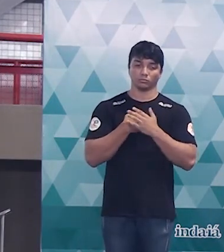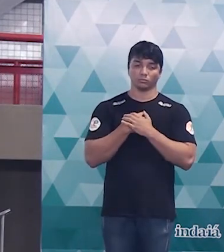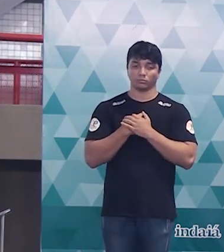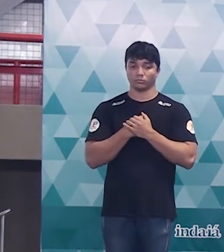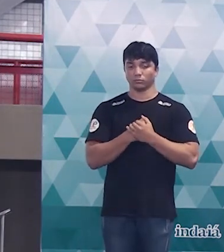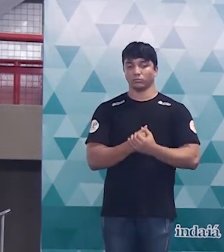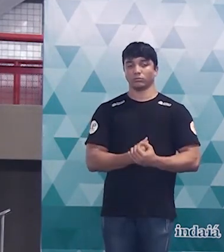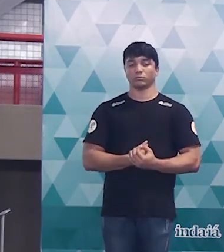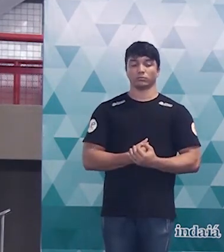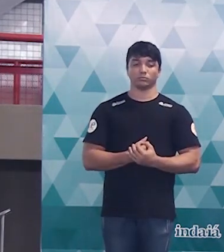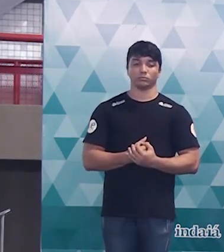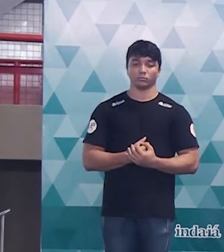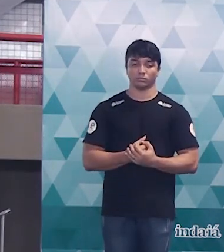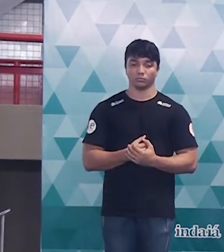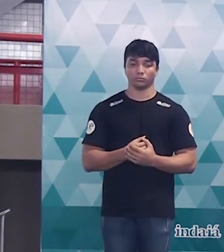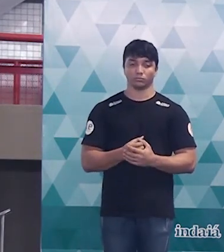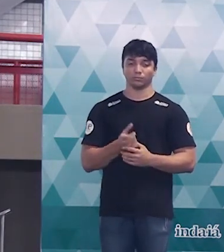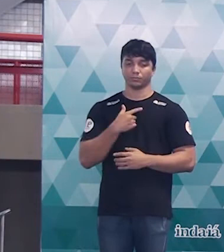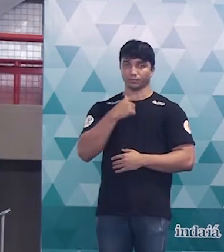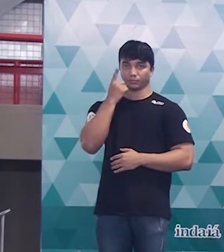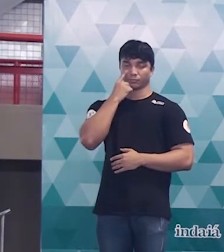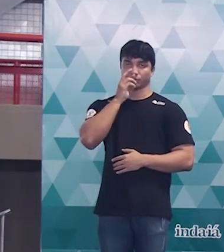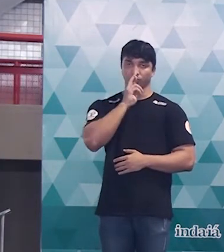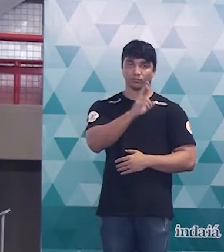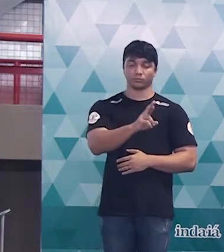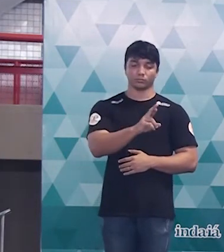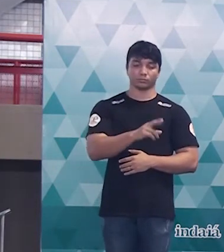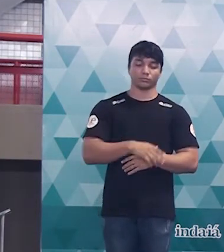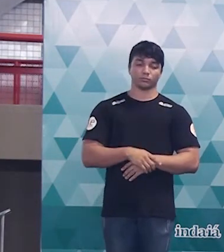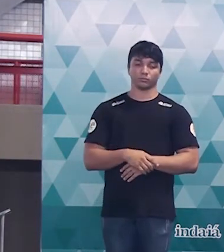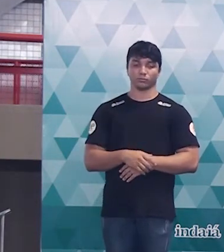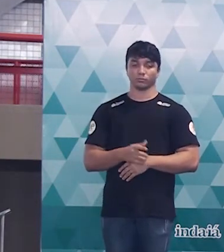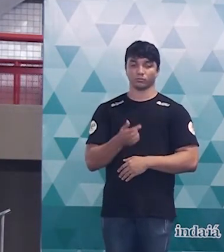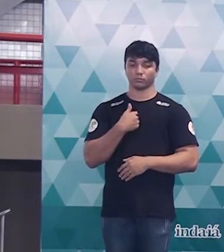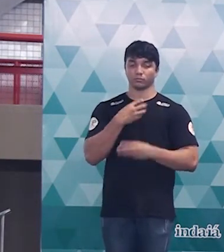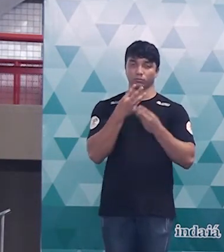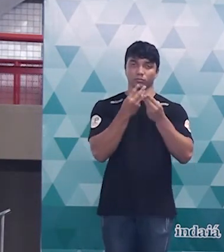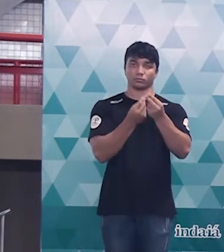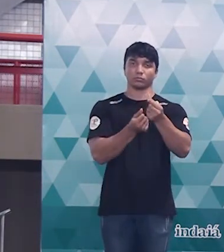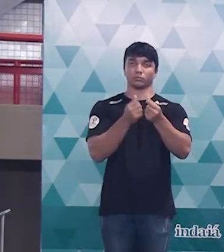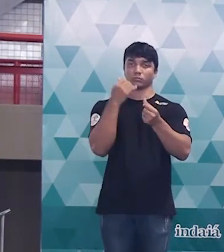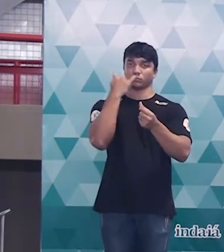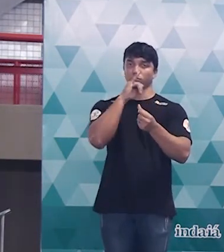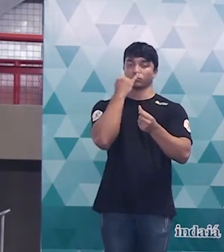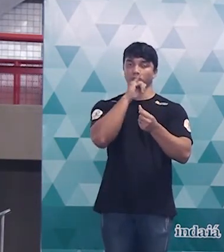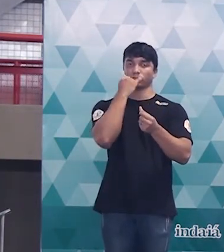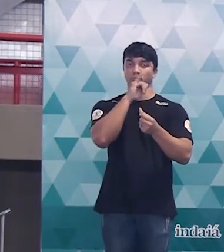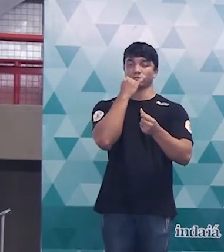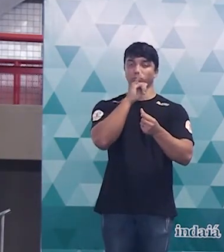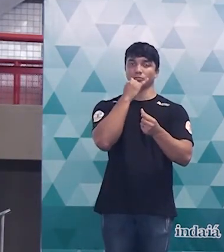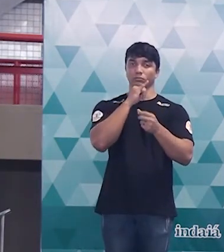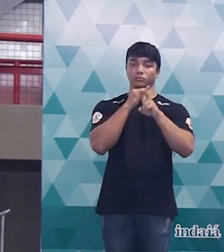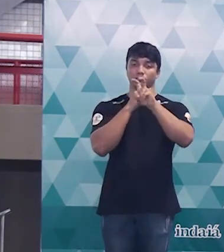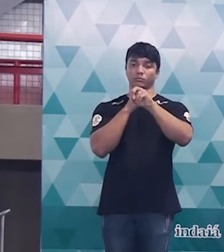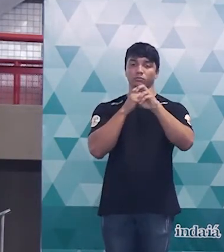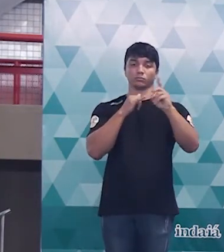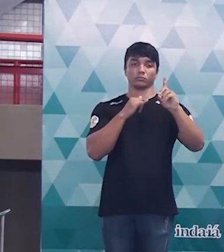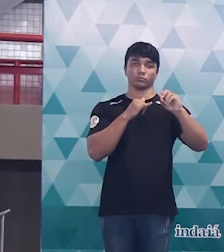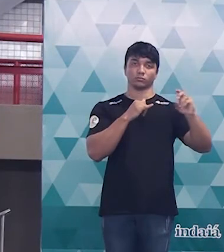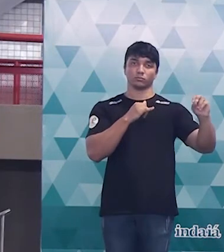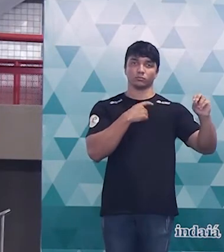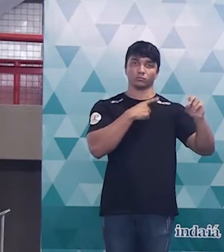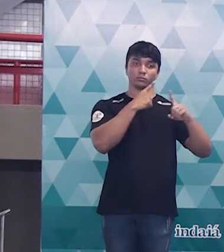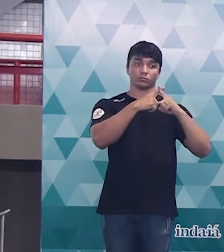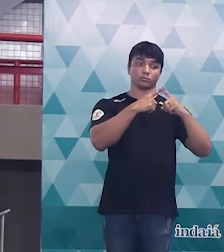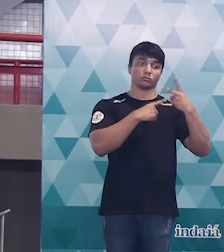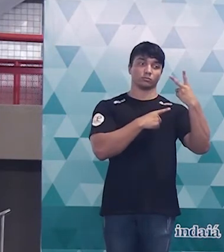Se você observar agora, eu vou responder a sua pergunta. Consumo de energia embaixo, de 50 para 100, eu multipliquei